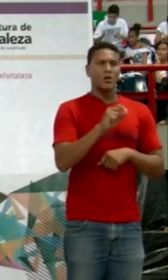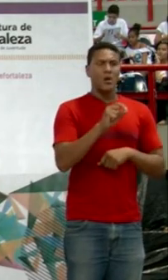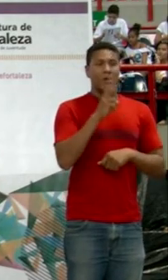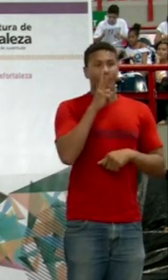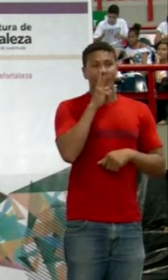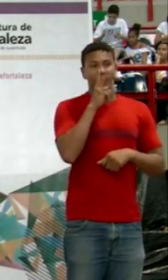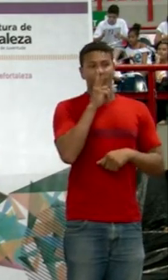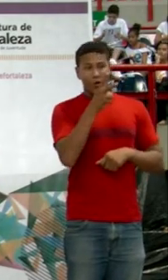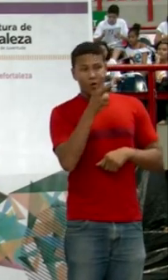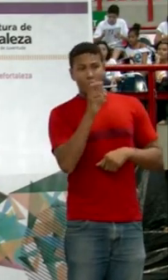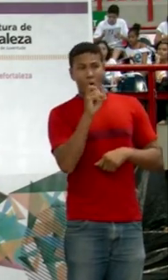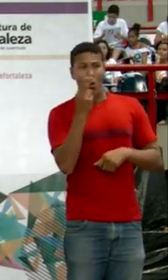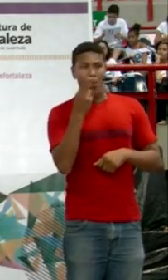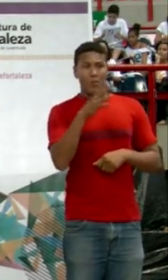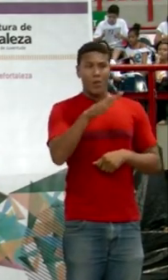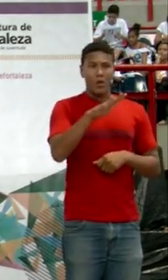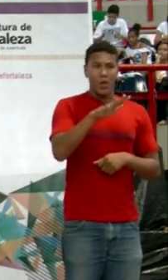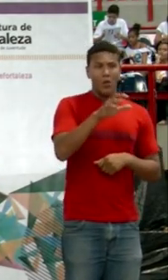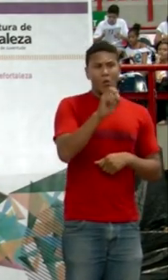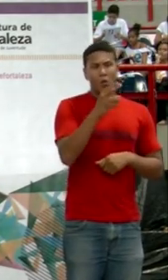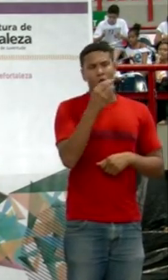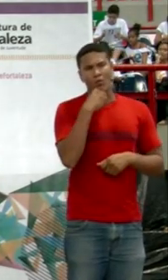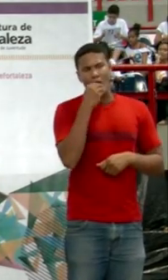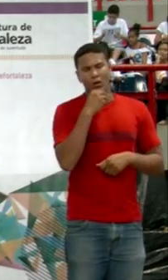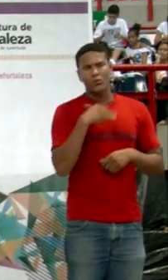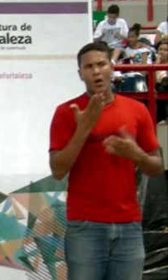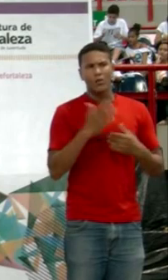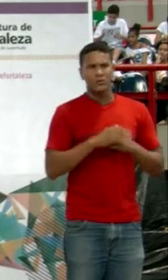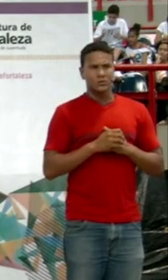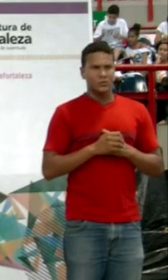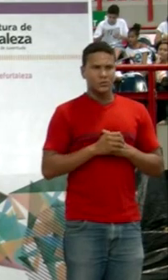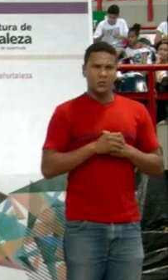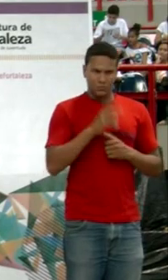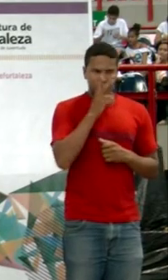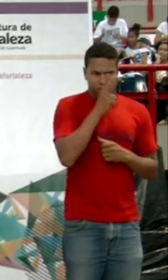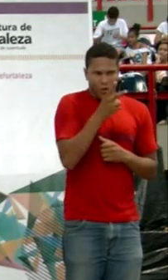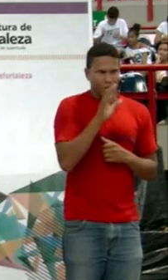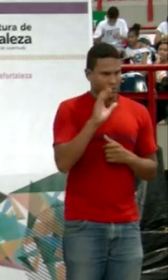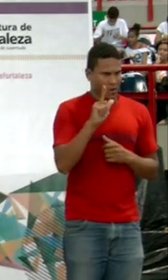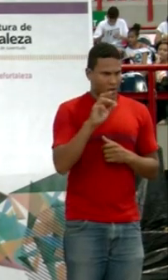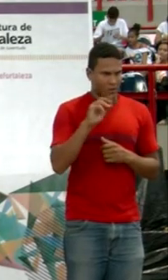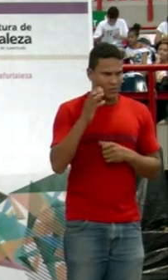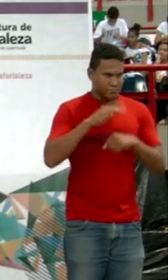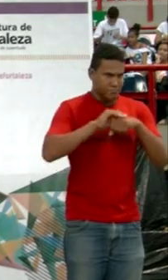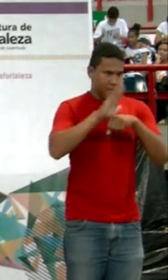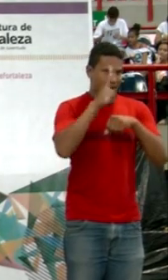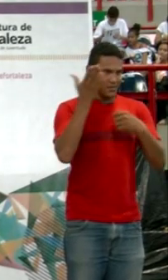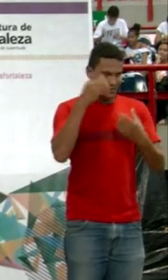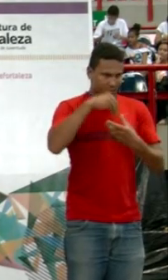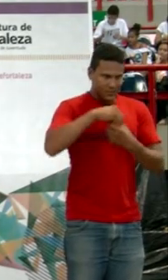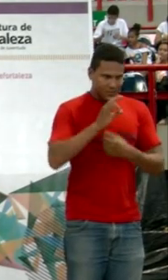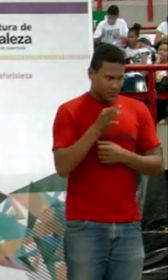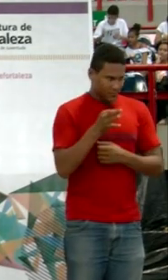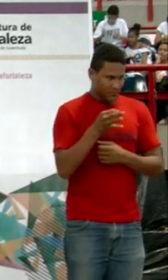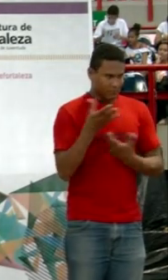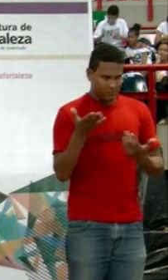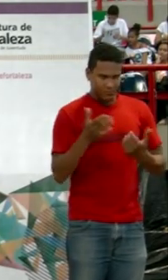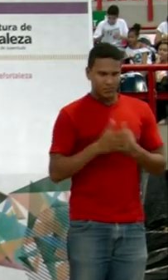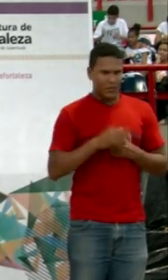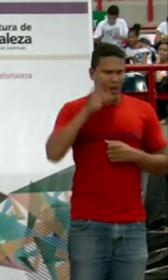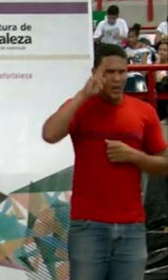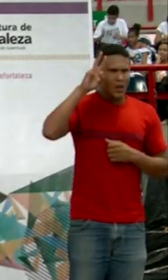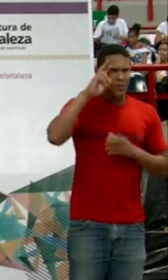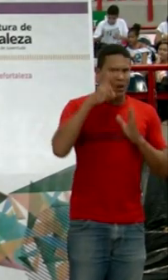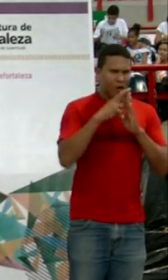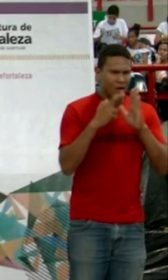forte, ou é um ácido moderado, ou é um ácido fraco? Ácido forte. Vocês lembram da regrinha que a gente falou?